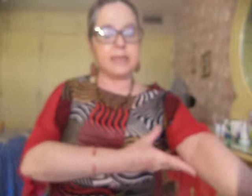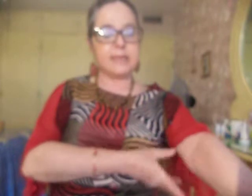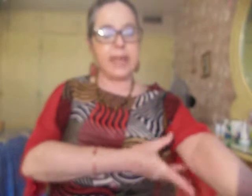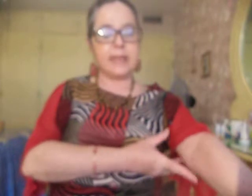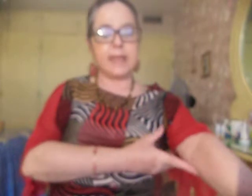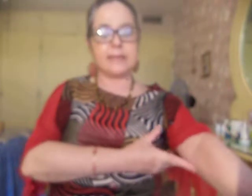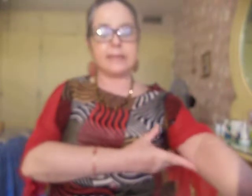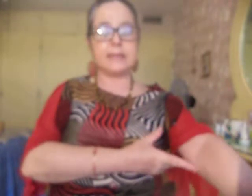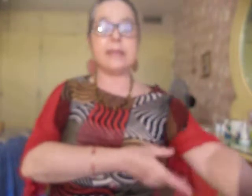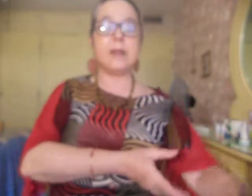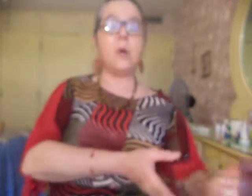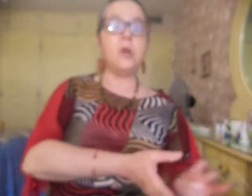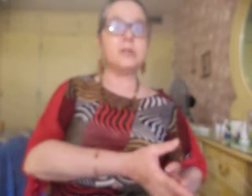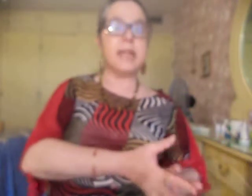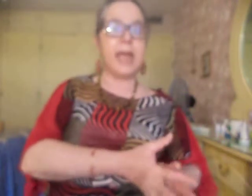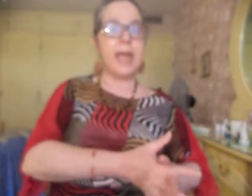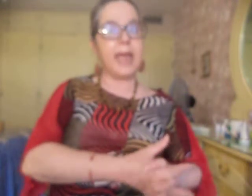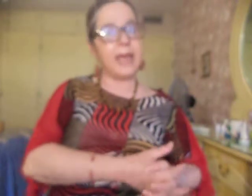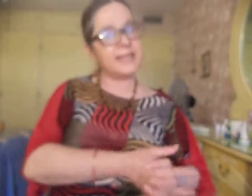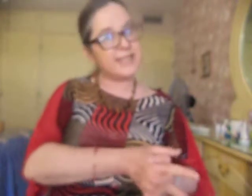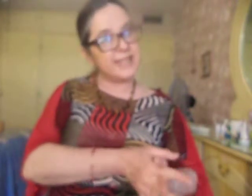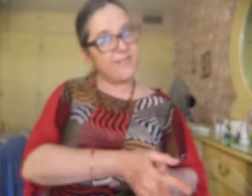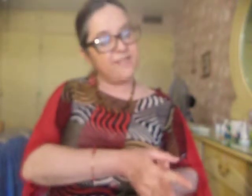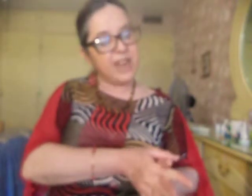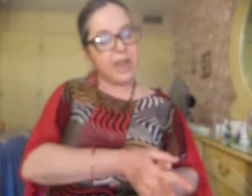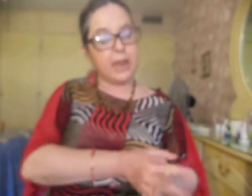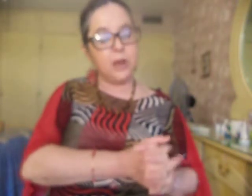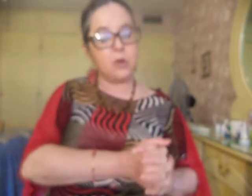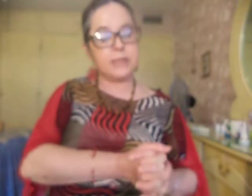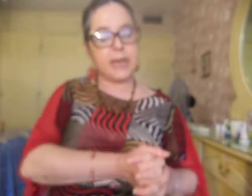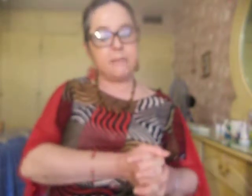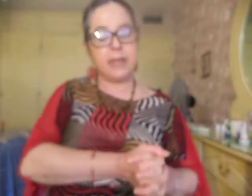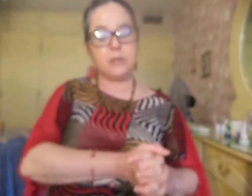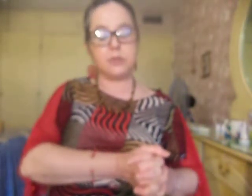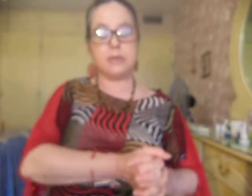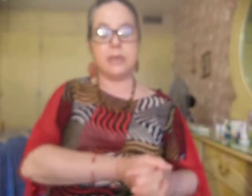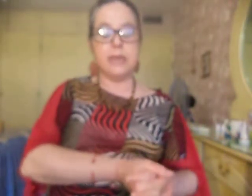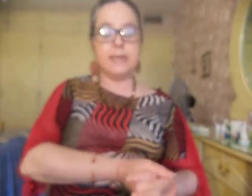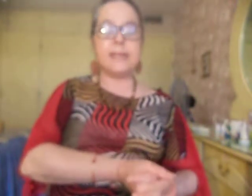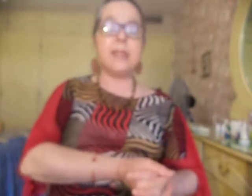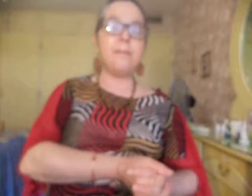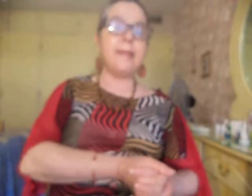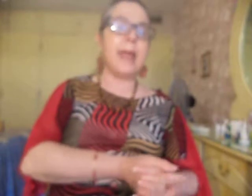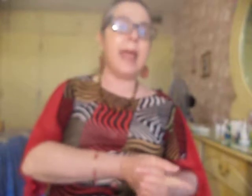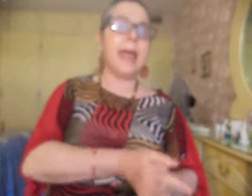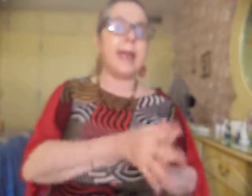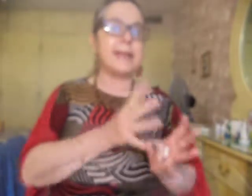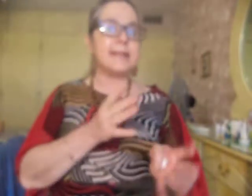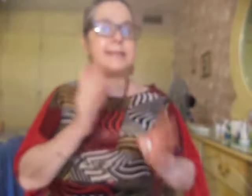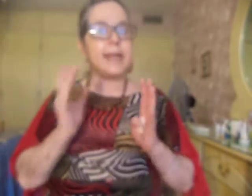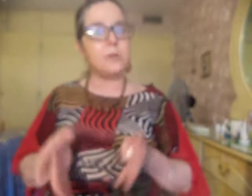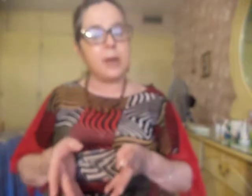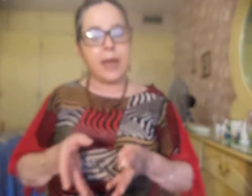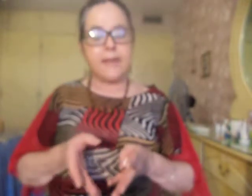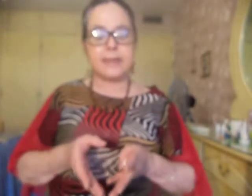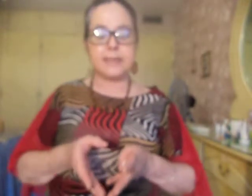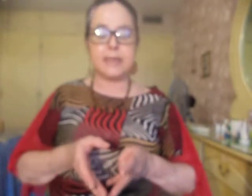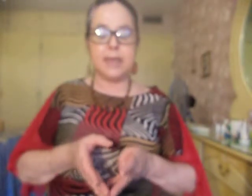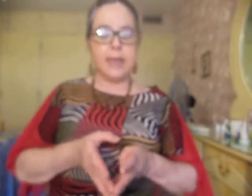los aceites con los que se fríen los alimentos. se dividen en grasas saturadas,